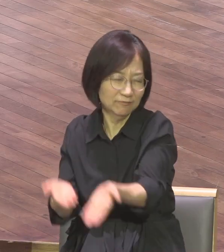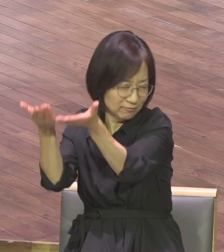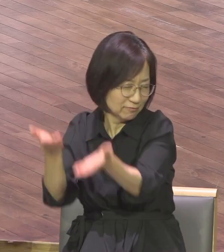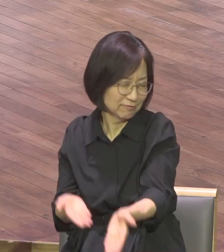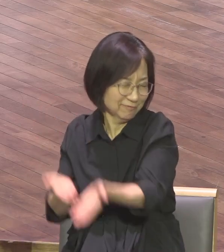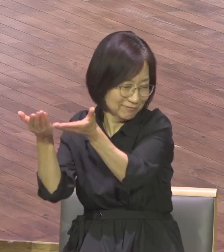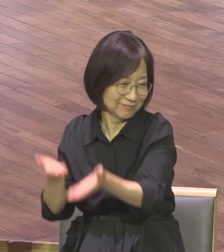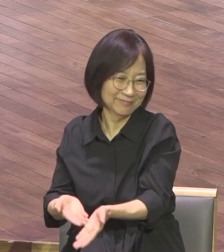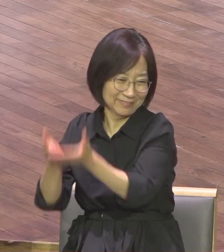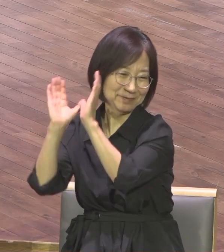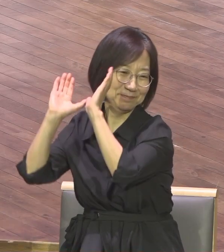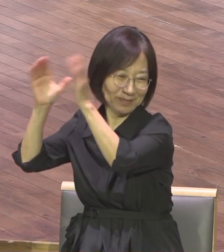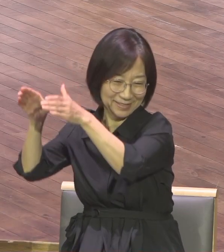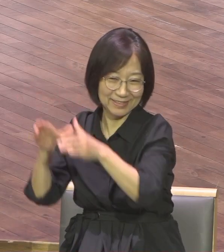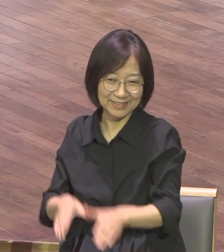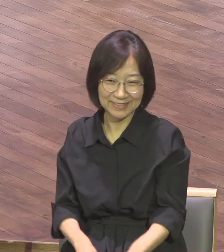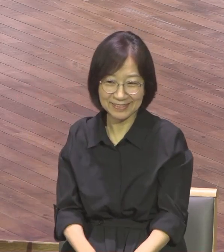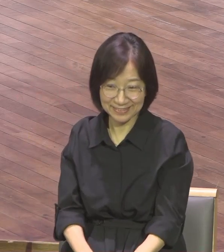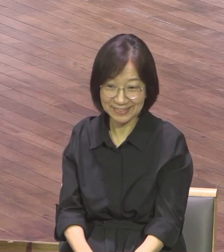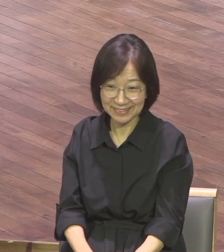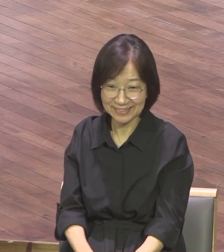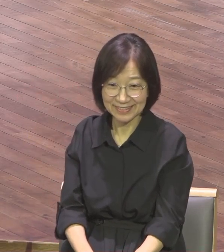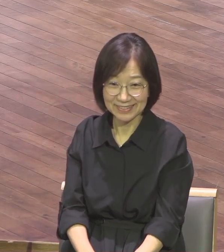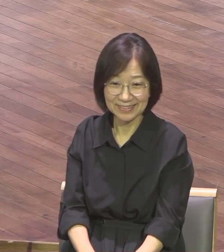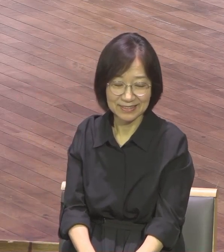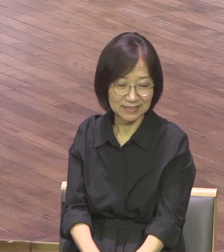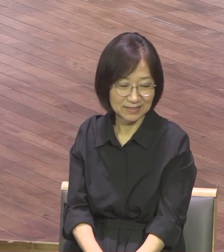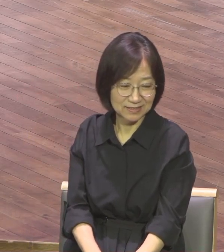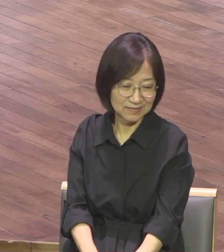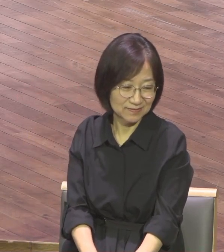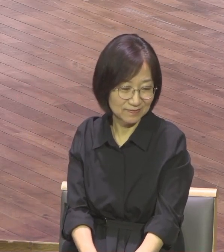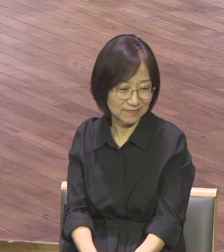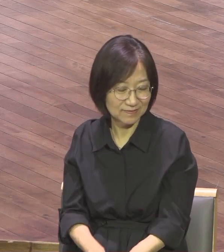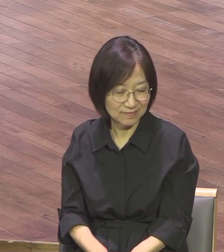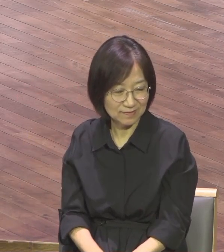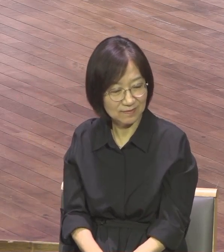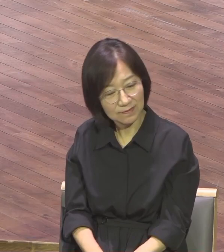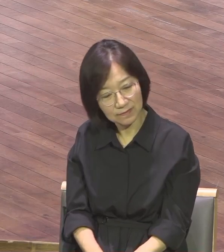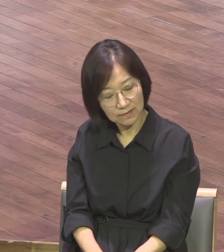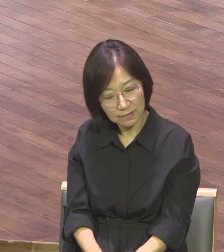믿을 상관 없어요. 뭐 숙제 없어요.